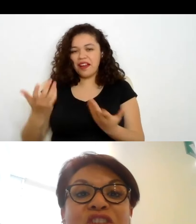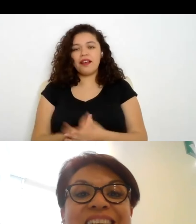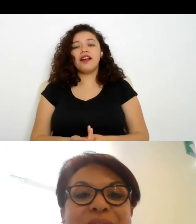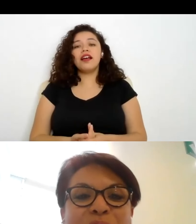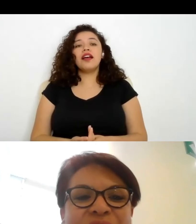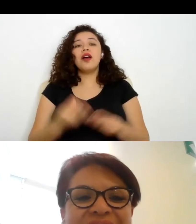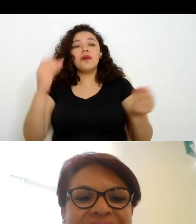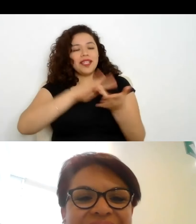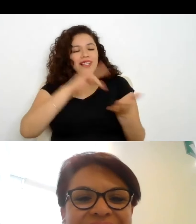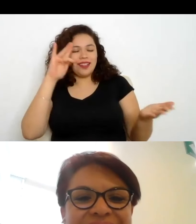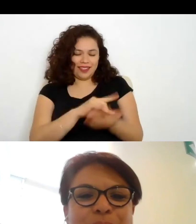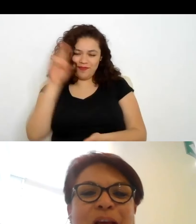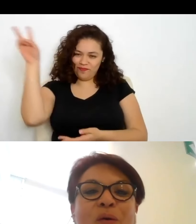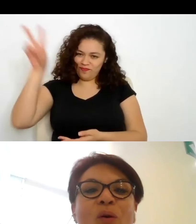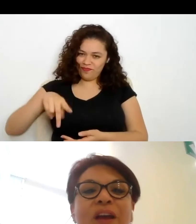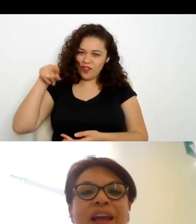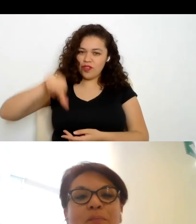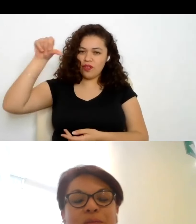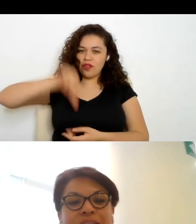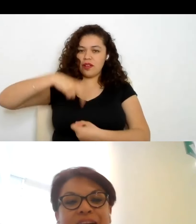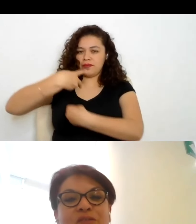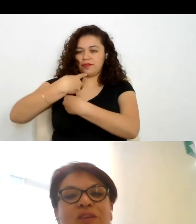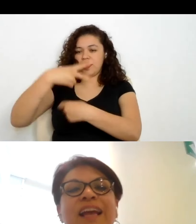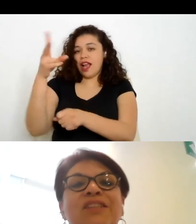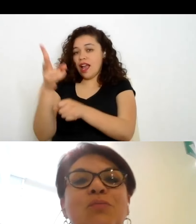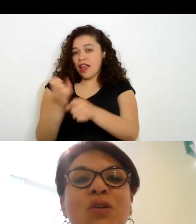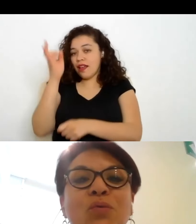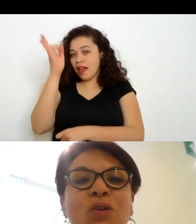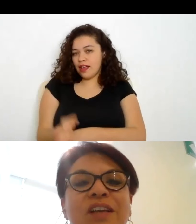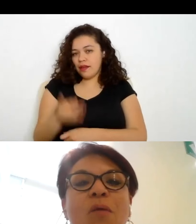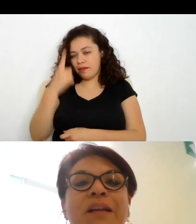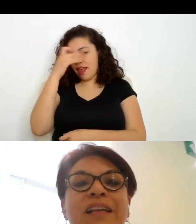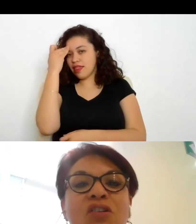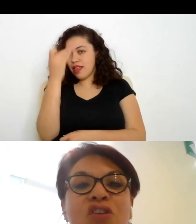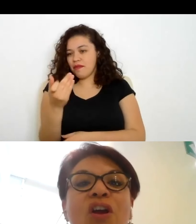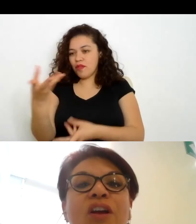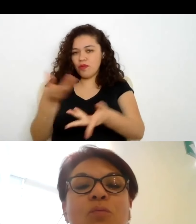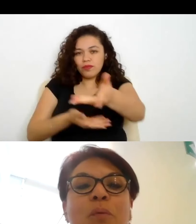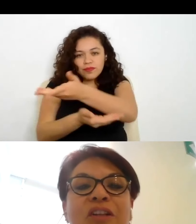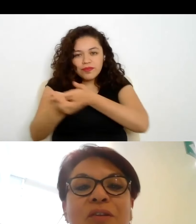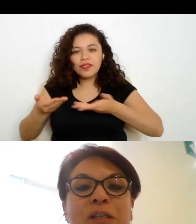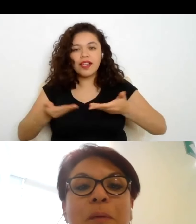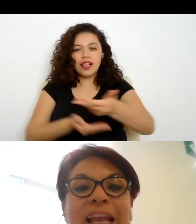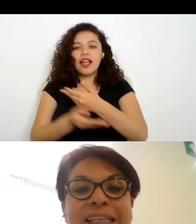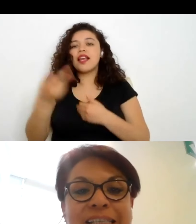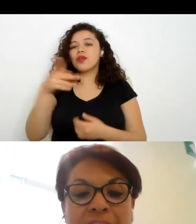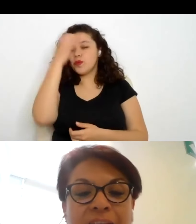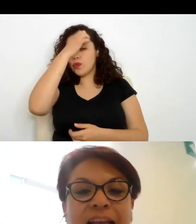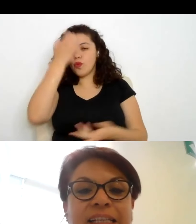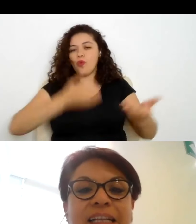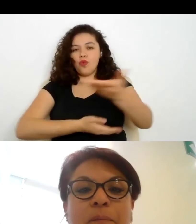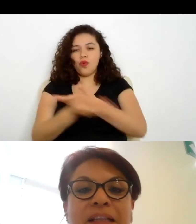agradecemos muchísimo el que hayas aceptado pues brindarnos estos minutos y compartirnos un poquito de tu